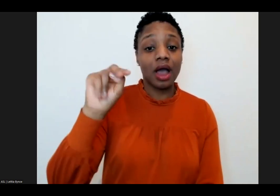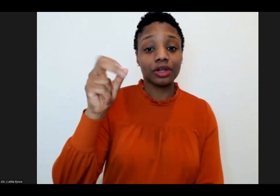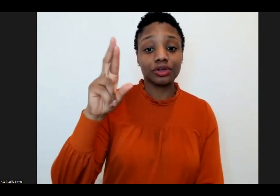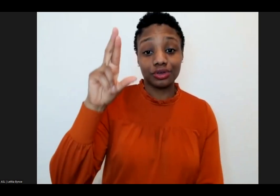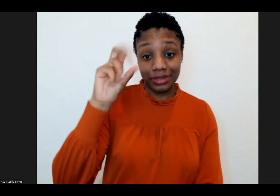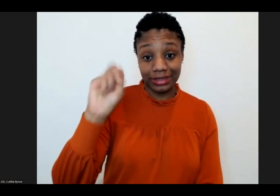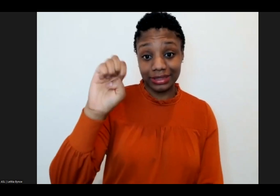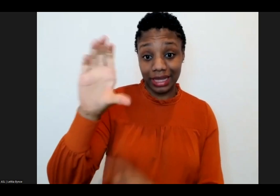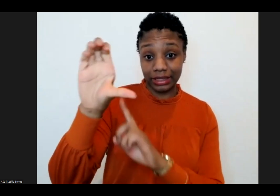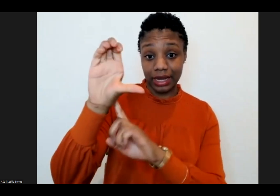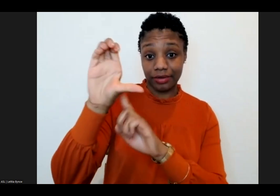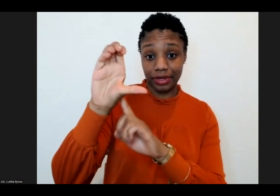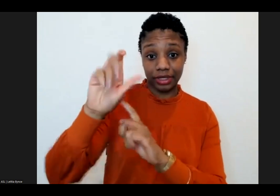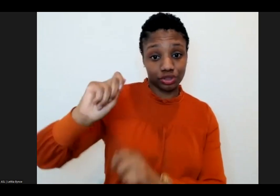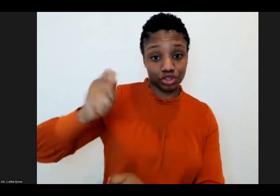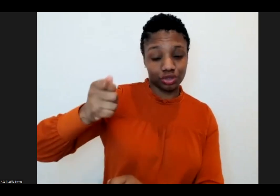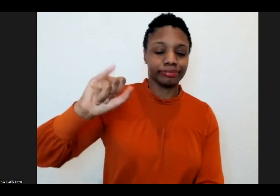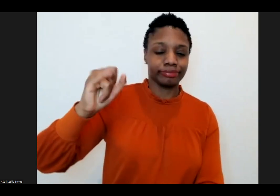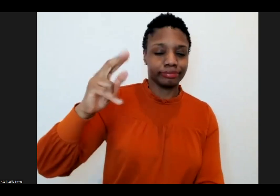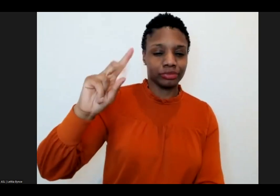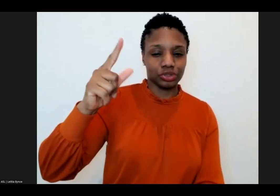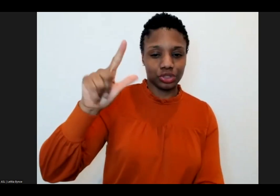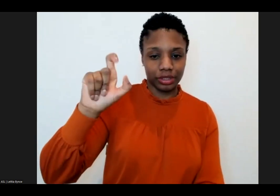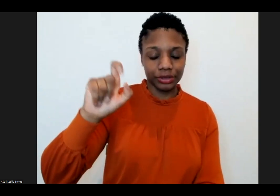subsecretario George